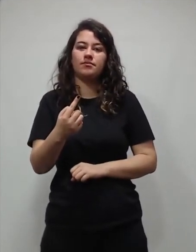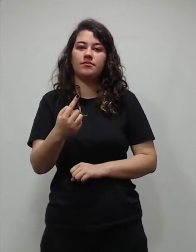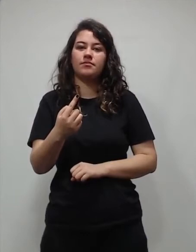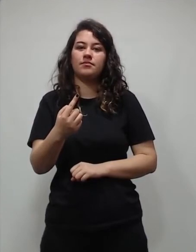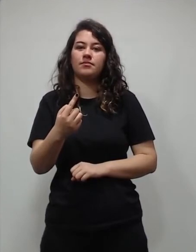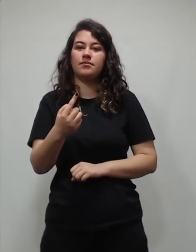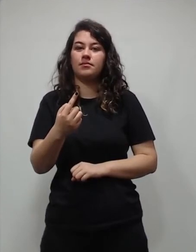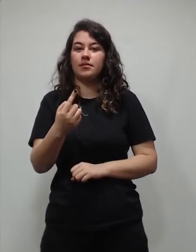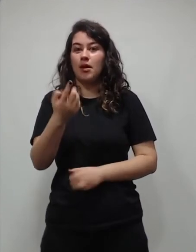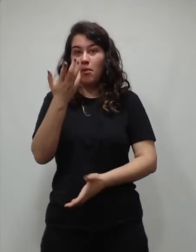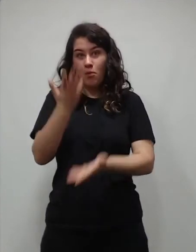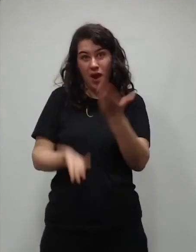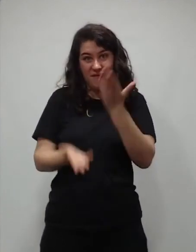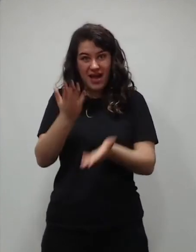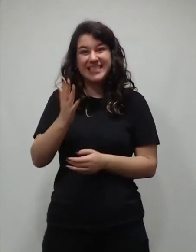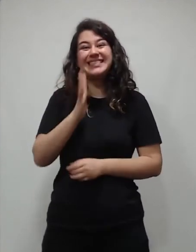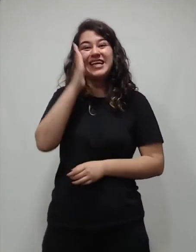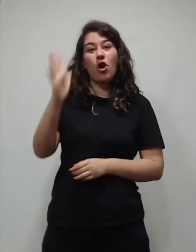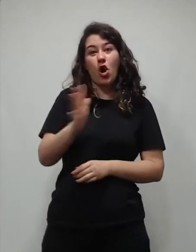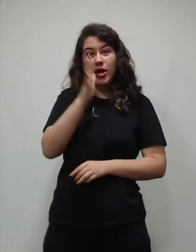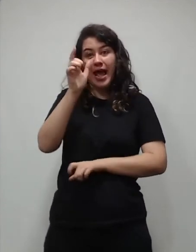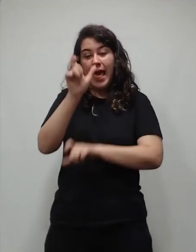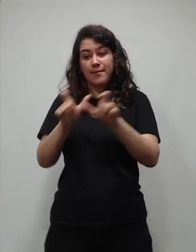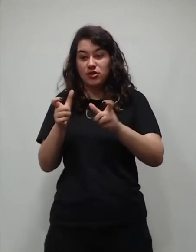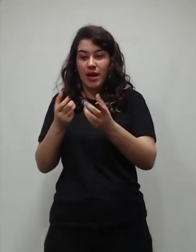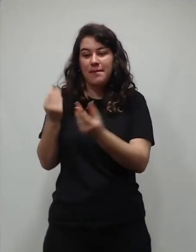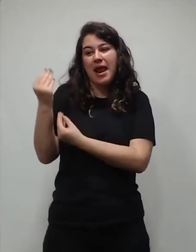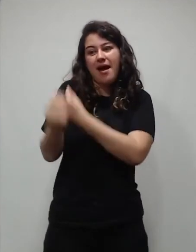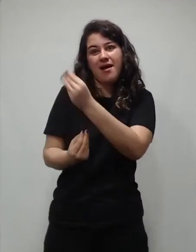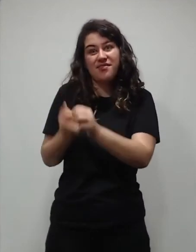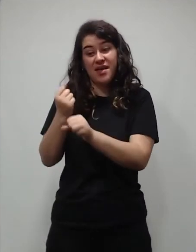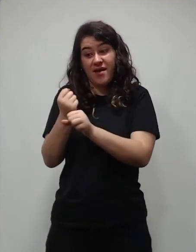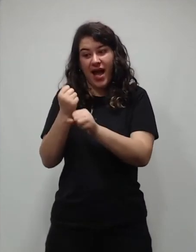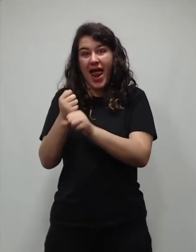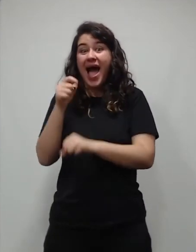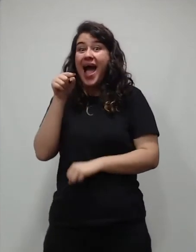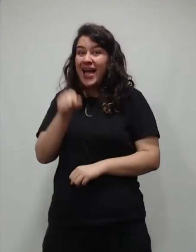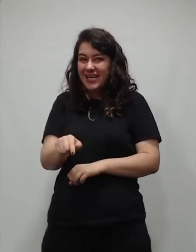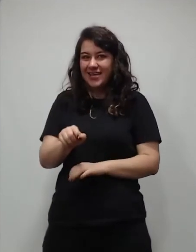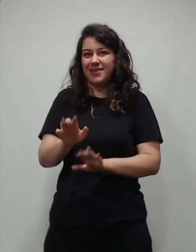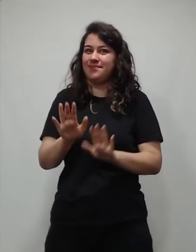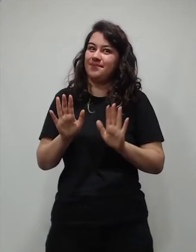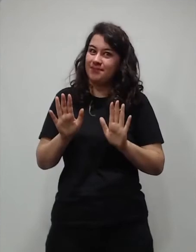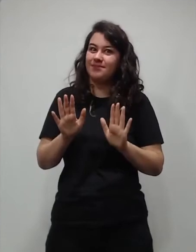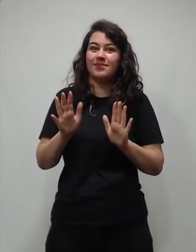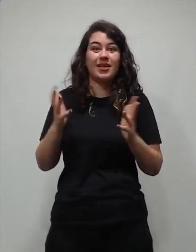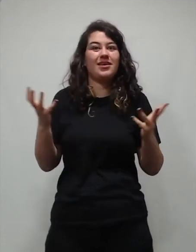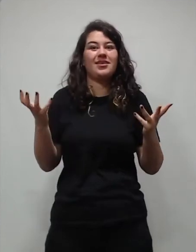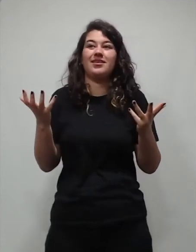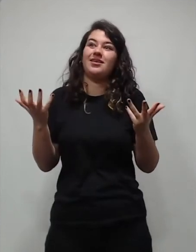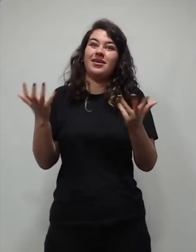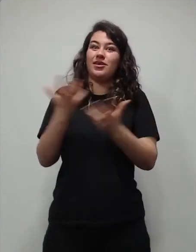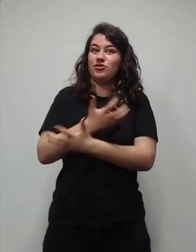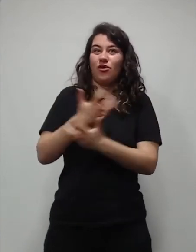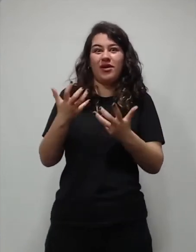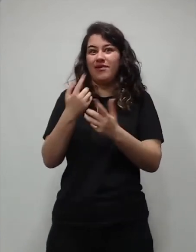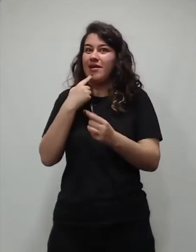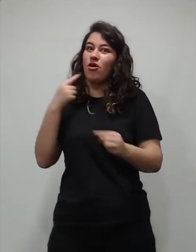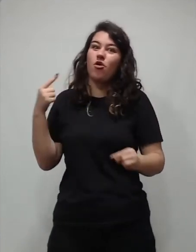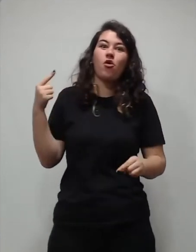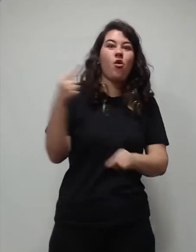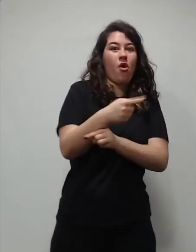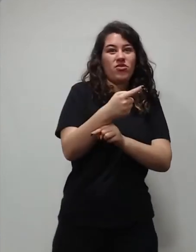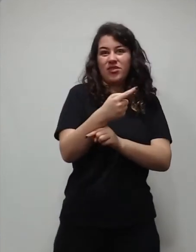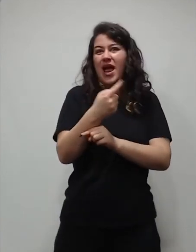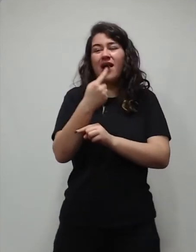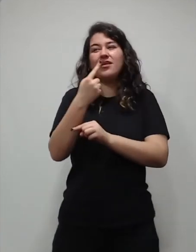la prueba psicológica que se le hace a las personas que quieren acceder a un empleo, lo cual es terriblemente contradictorio y